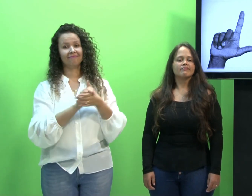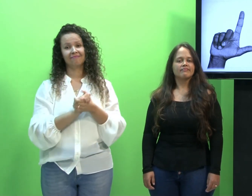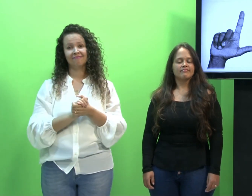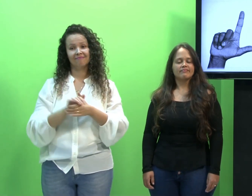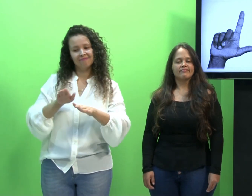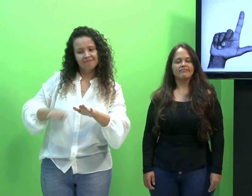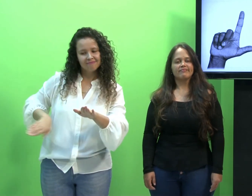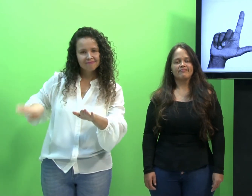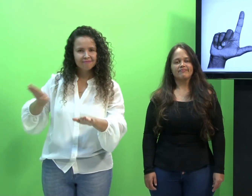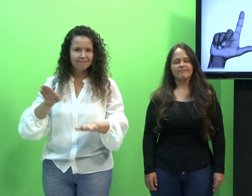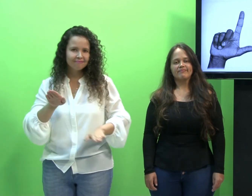nadar,